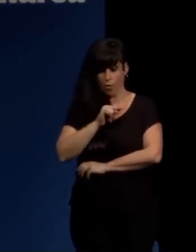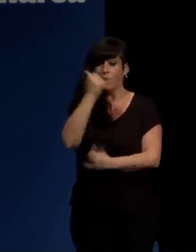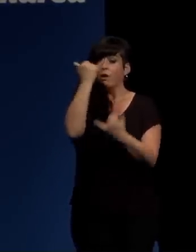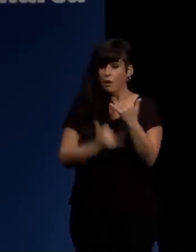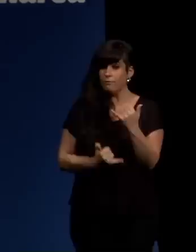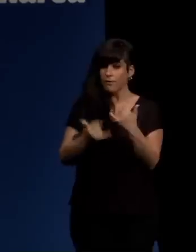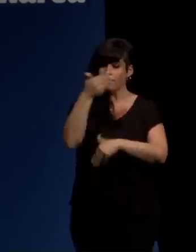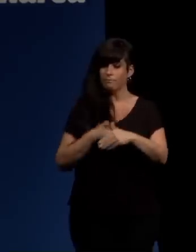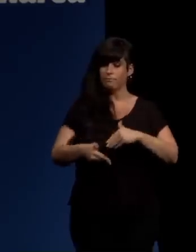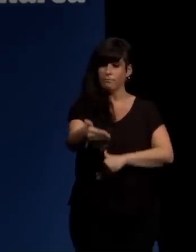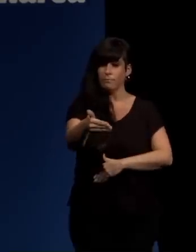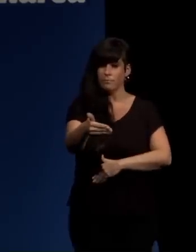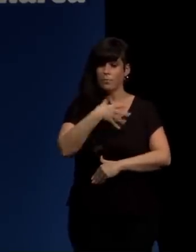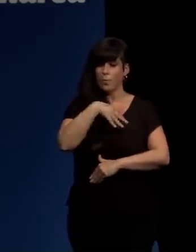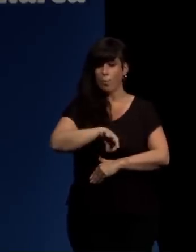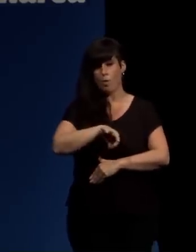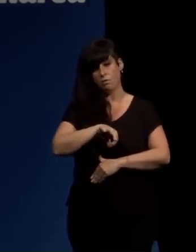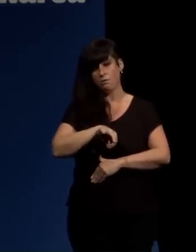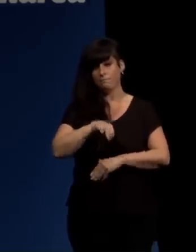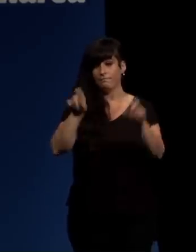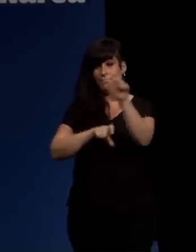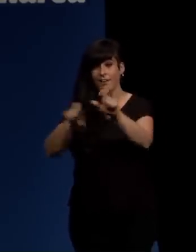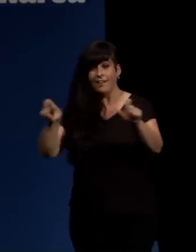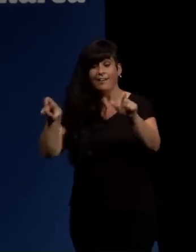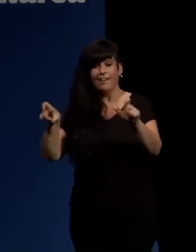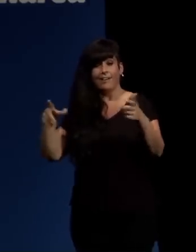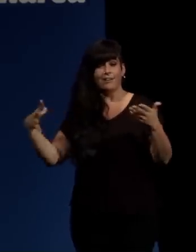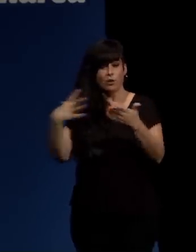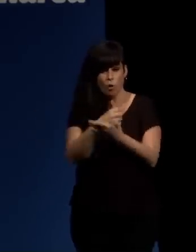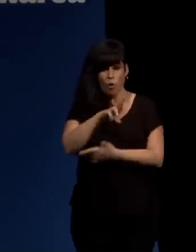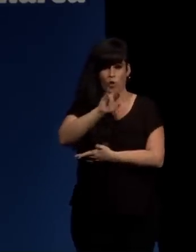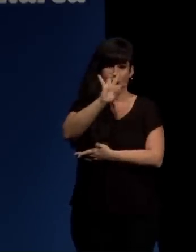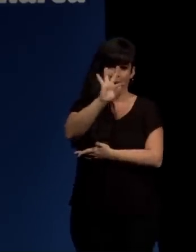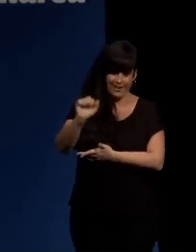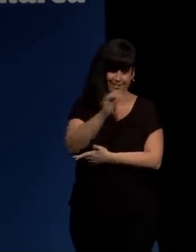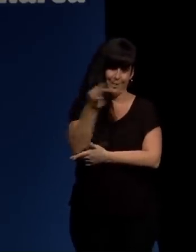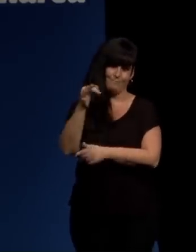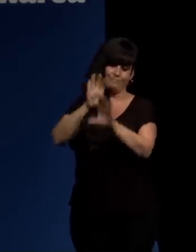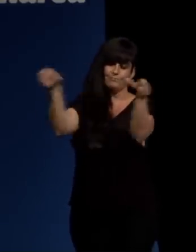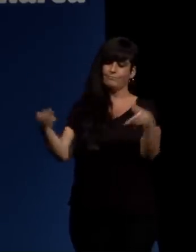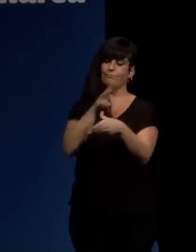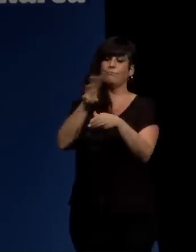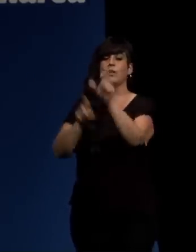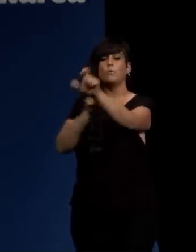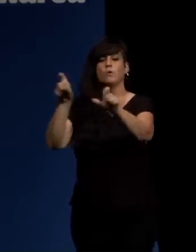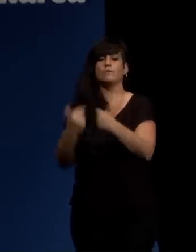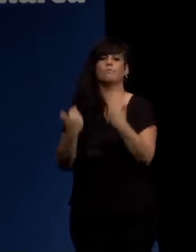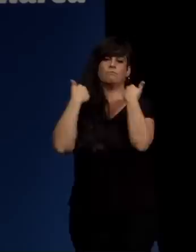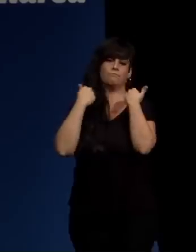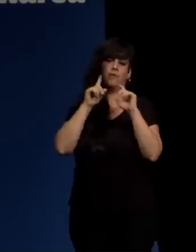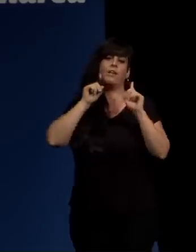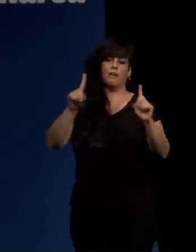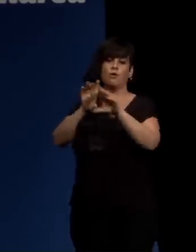en algún momento e acabarán todos, Rita Barberá, os responsables do Partido Popular, todo o partido da